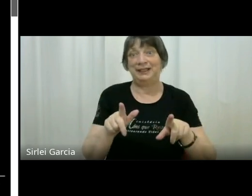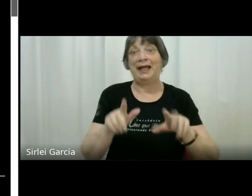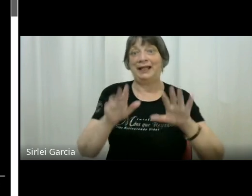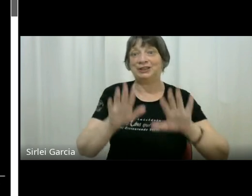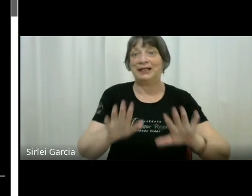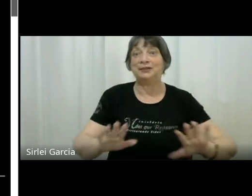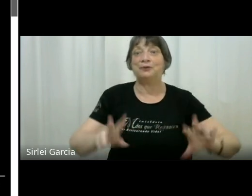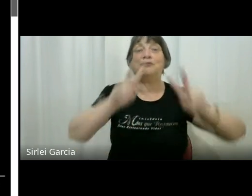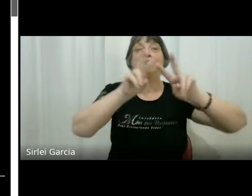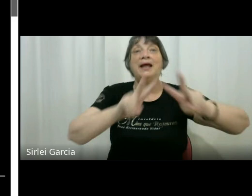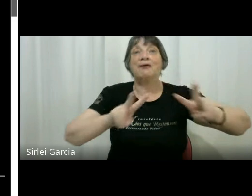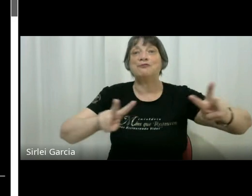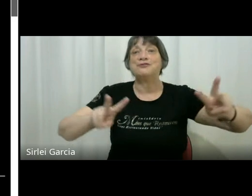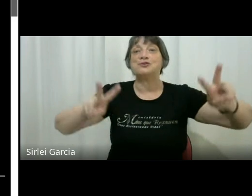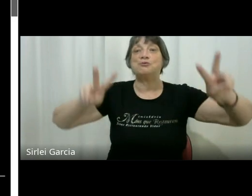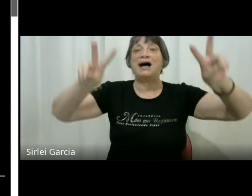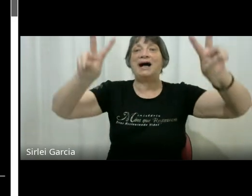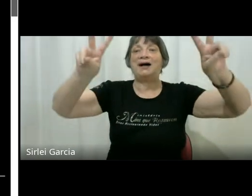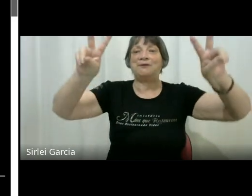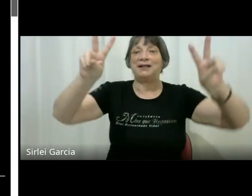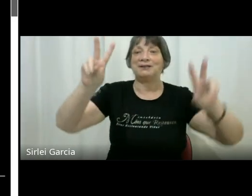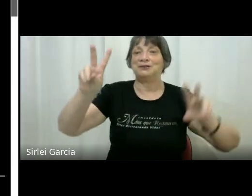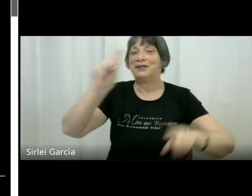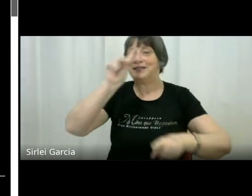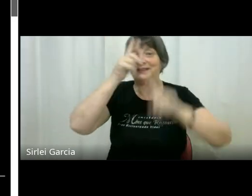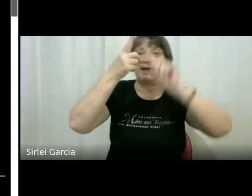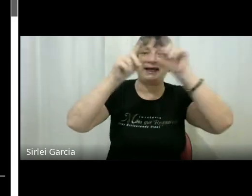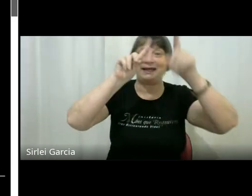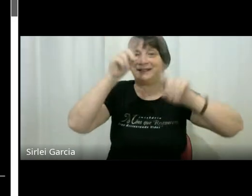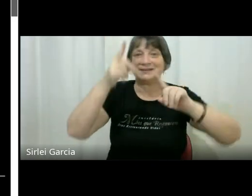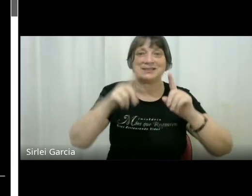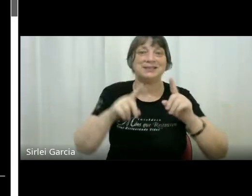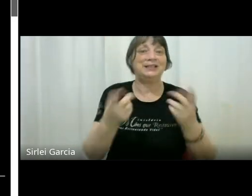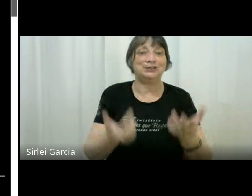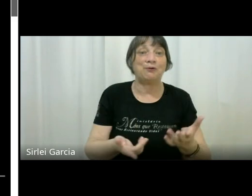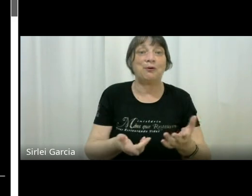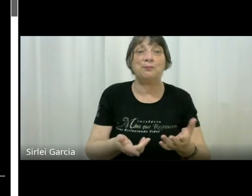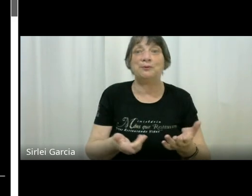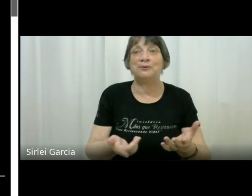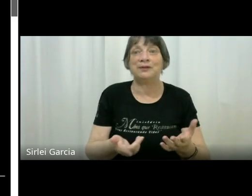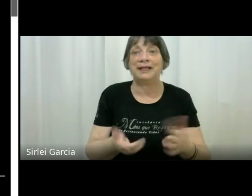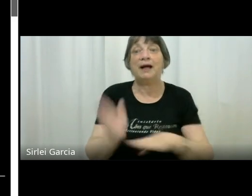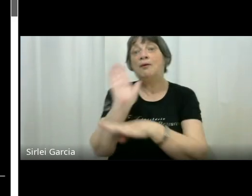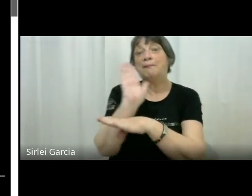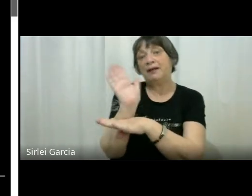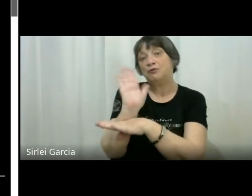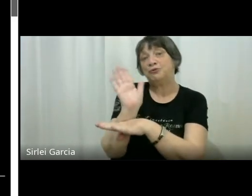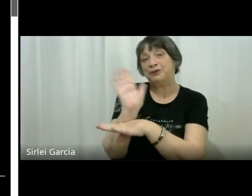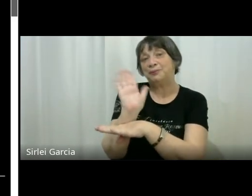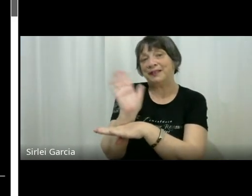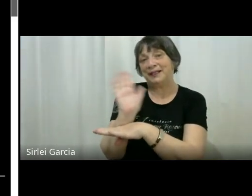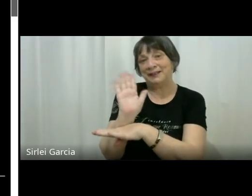diferente. Ela já criou um visual, ela criou ideias de como criar